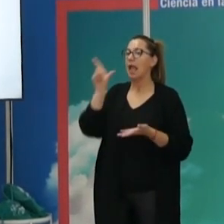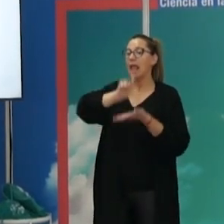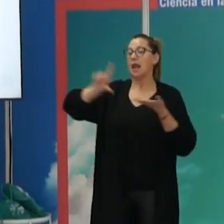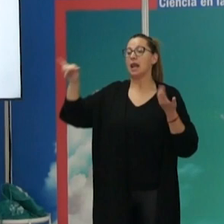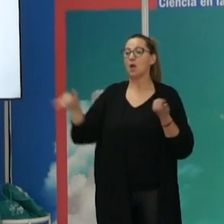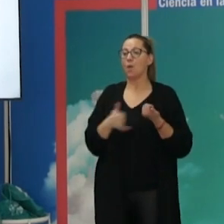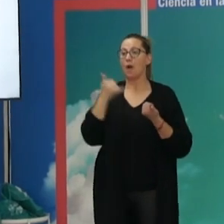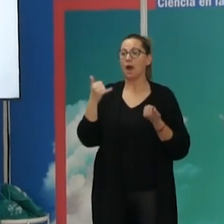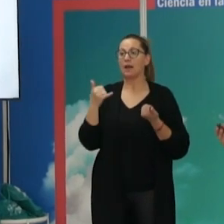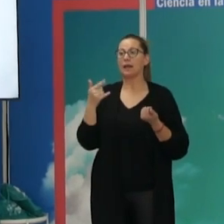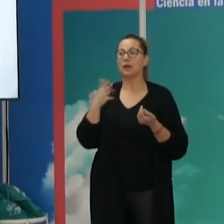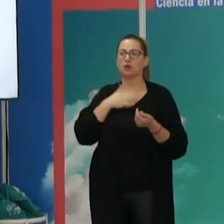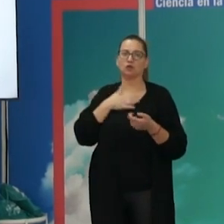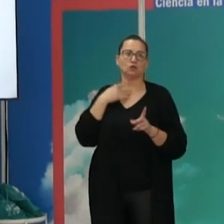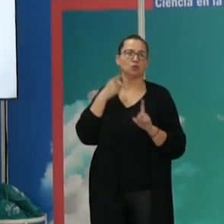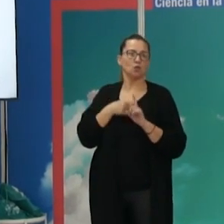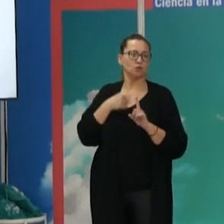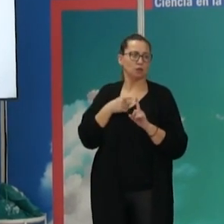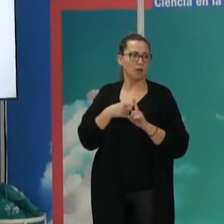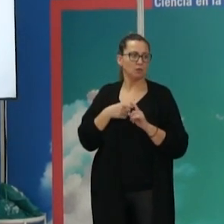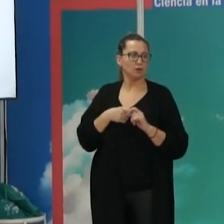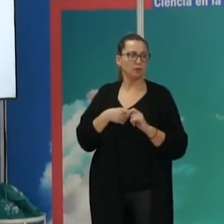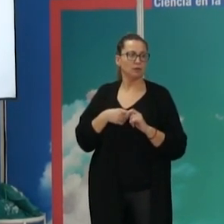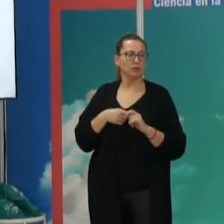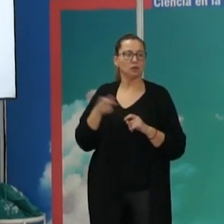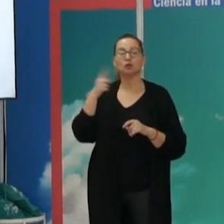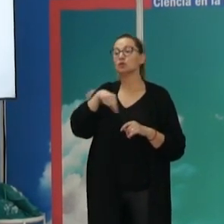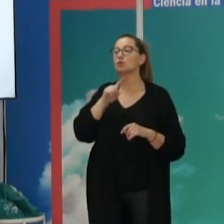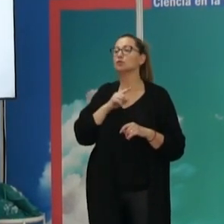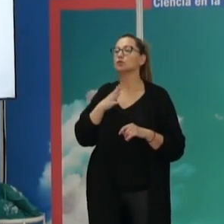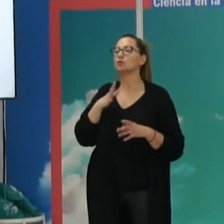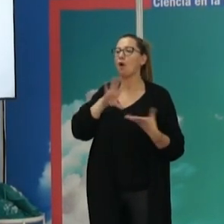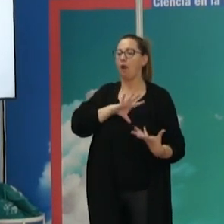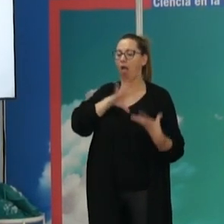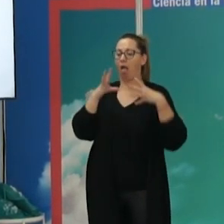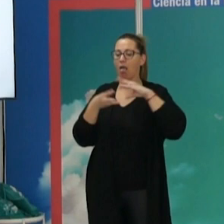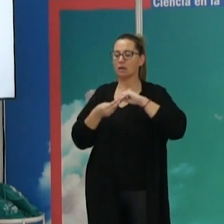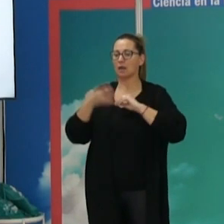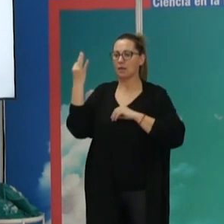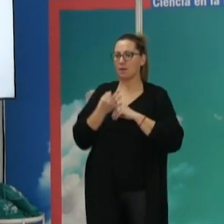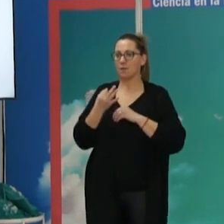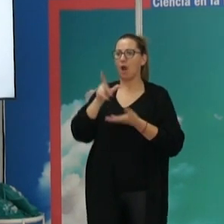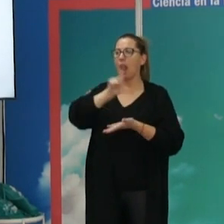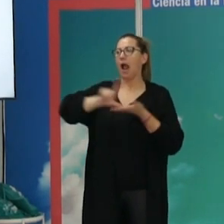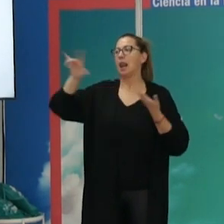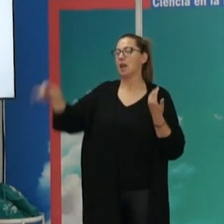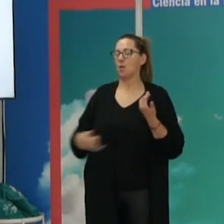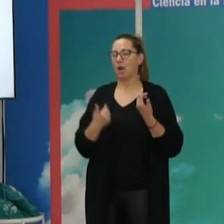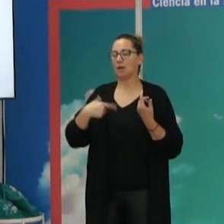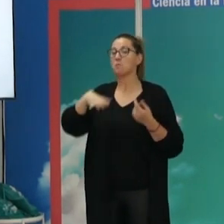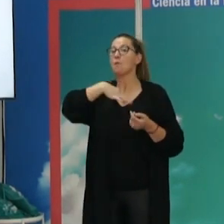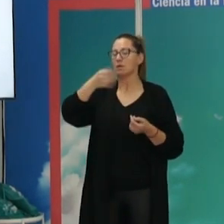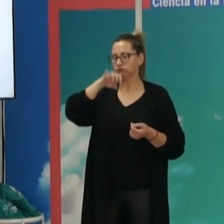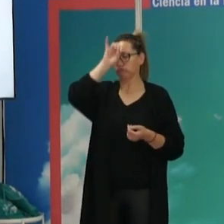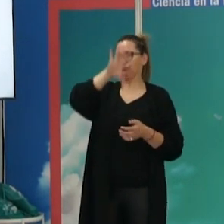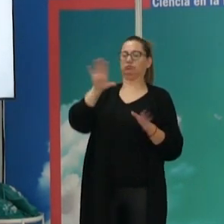empleamos al referirnos a estas realidades, y nos tendríamos que adaptar a un lenguaje que puede resultar un poco sorprendente y